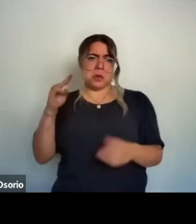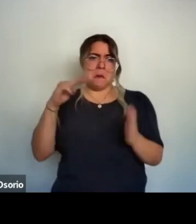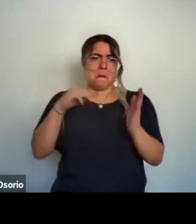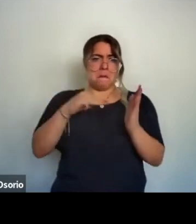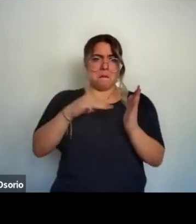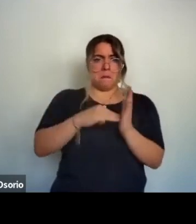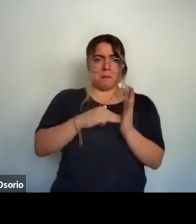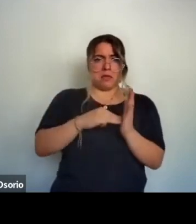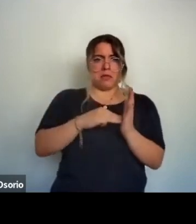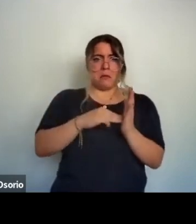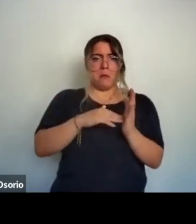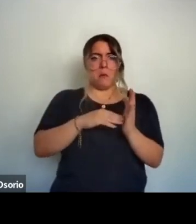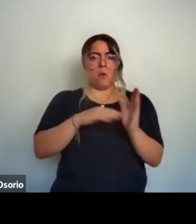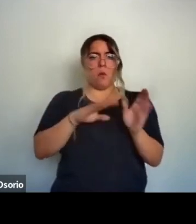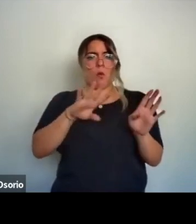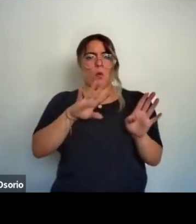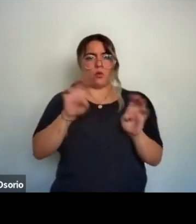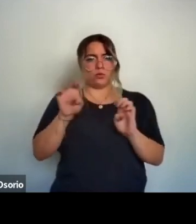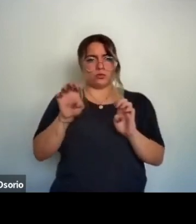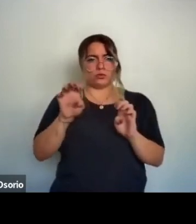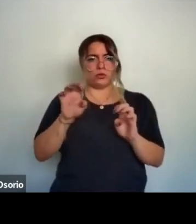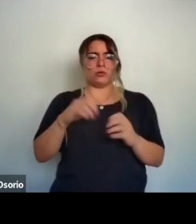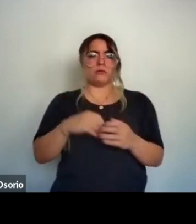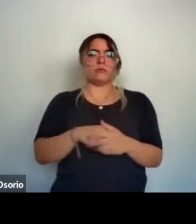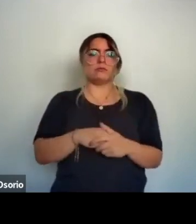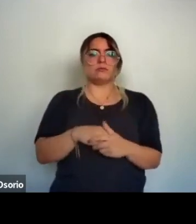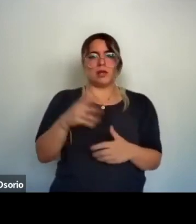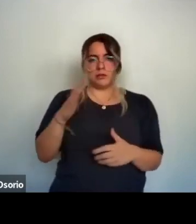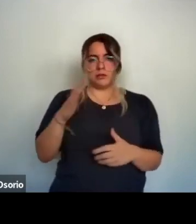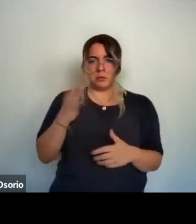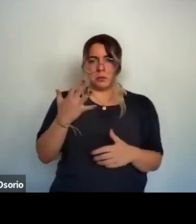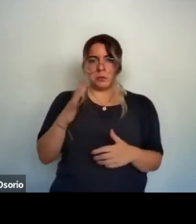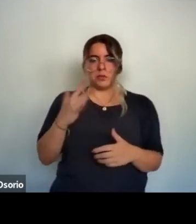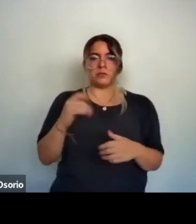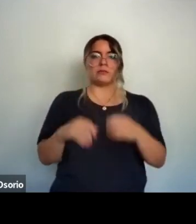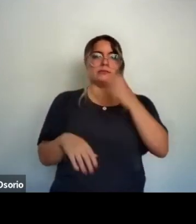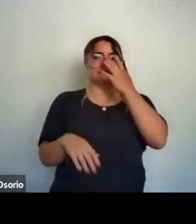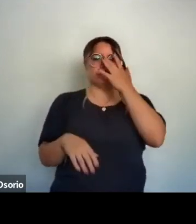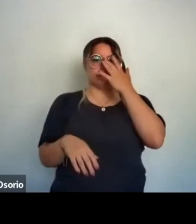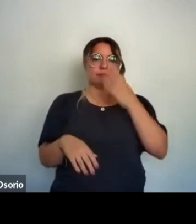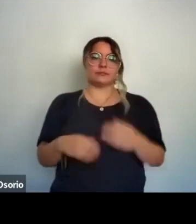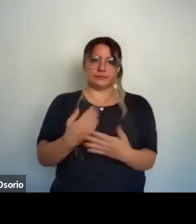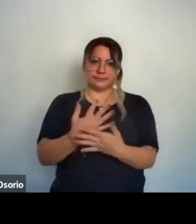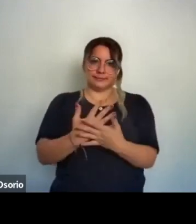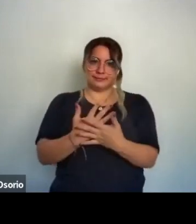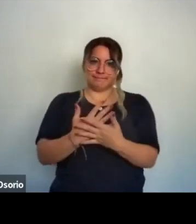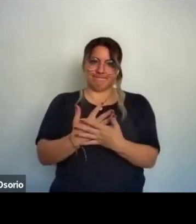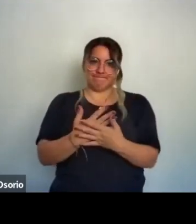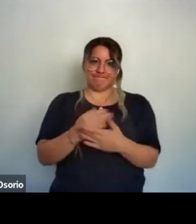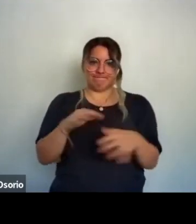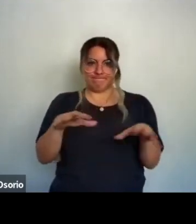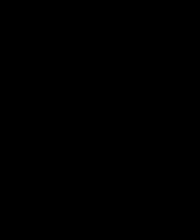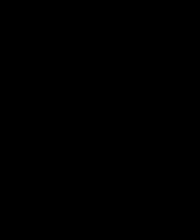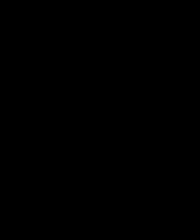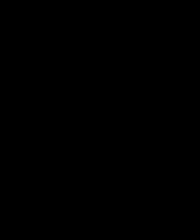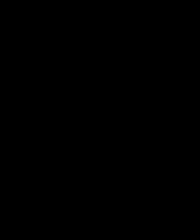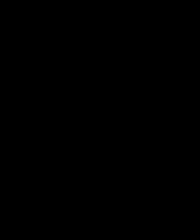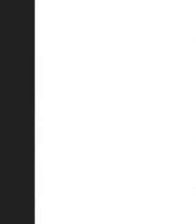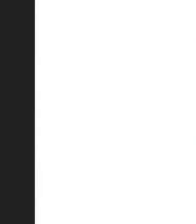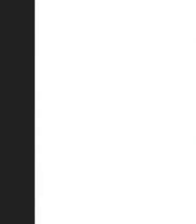20. Permítanme tantito, tengo que hacer algunas maniobras para poder compartirles la